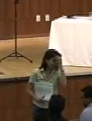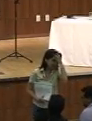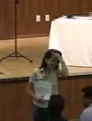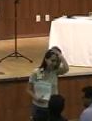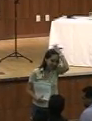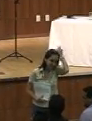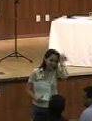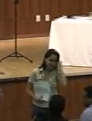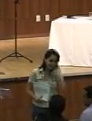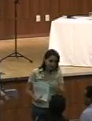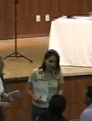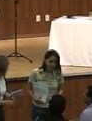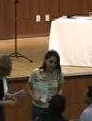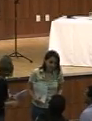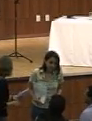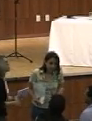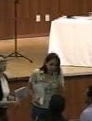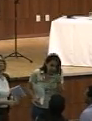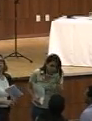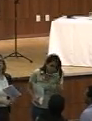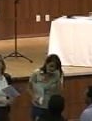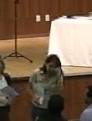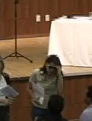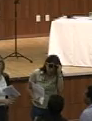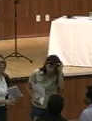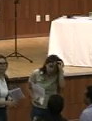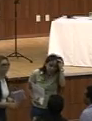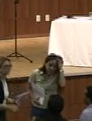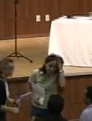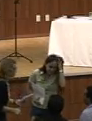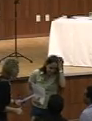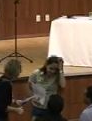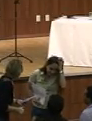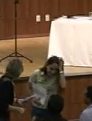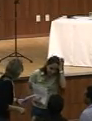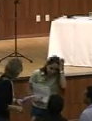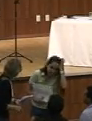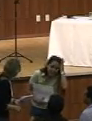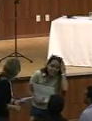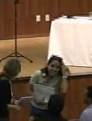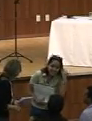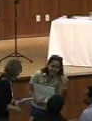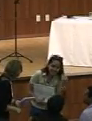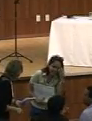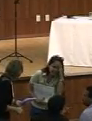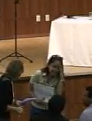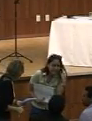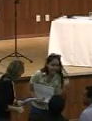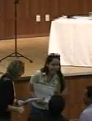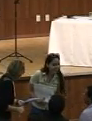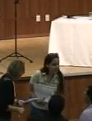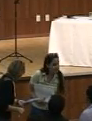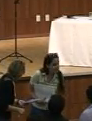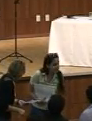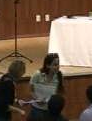Oi, som, teste, 2, testando som. 2, teste, som.